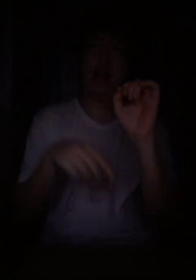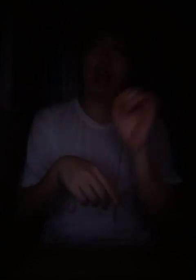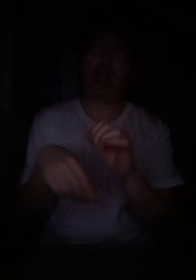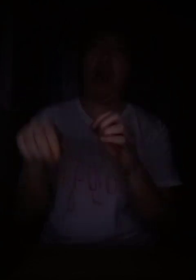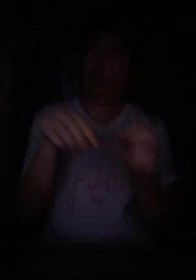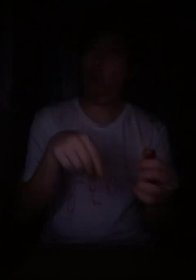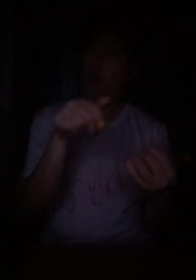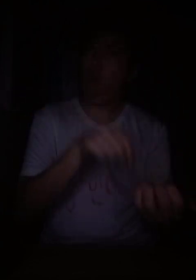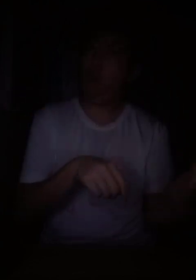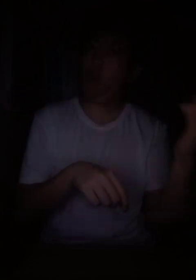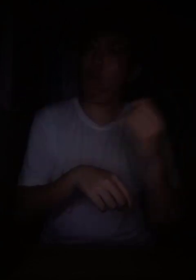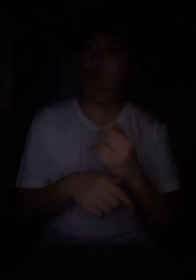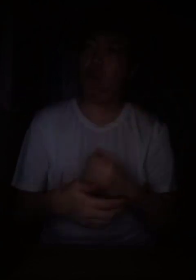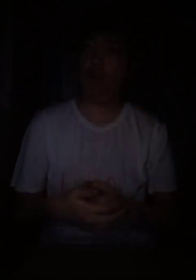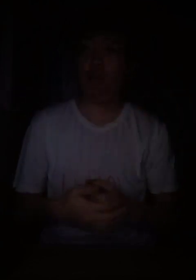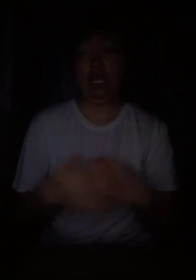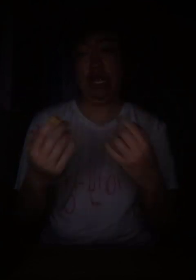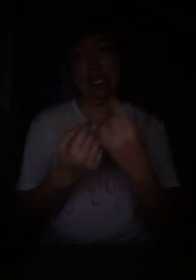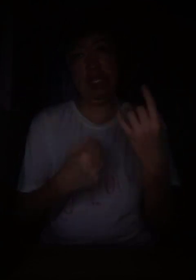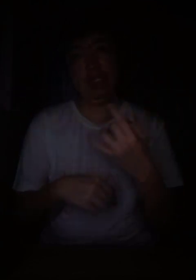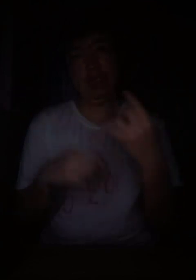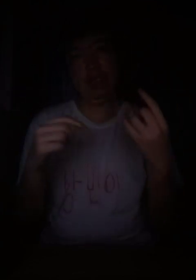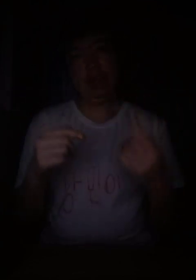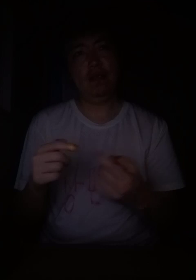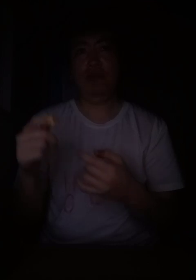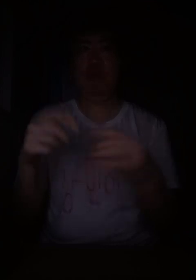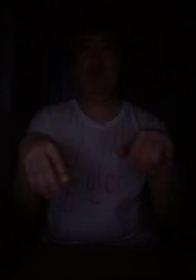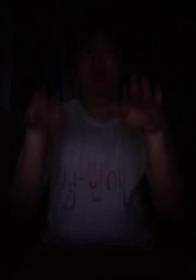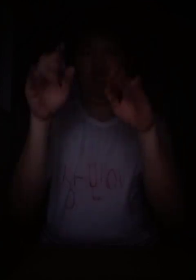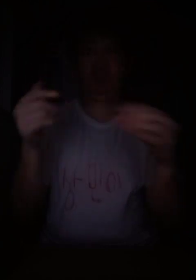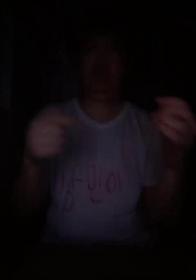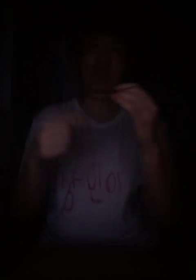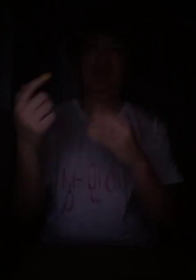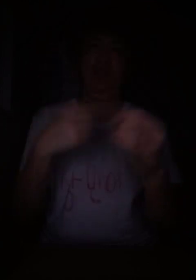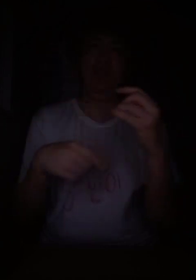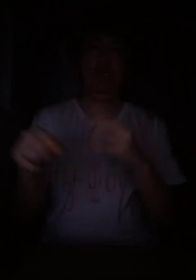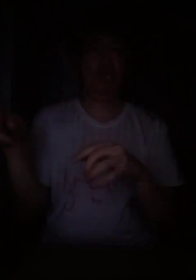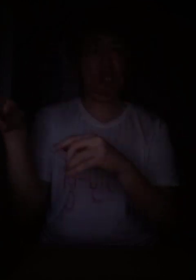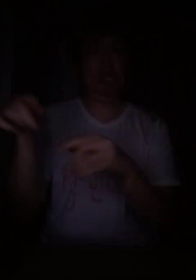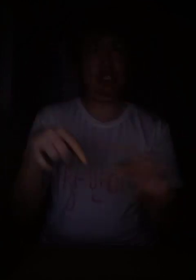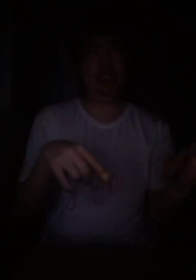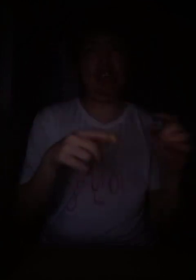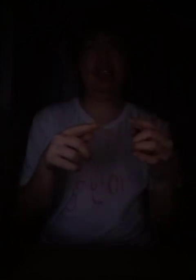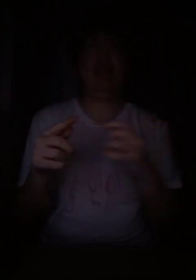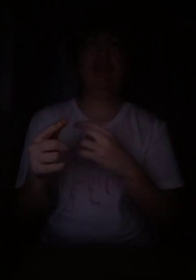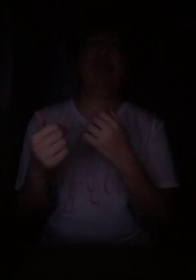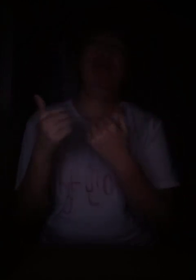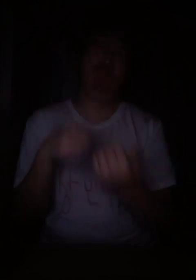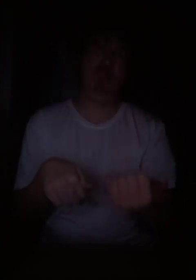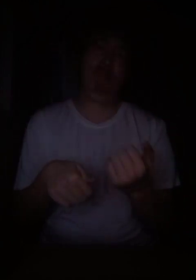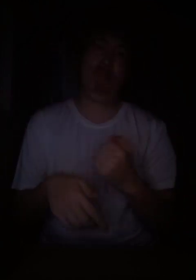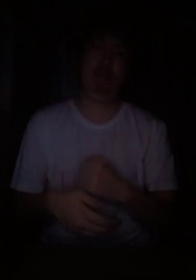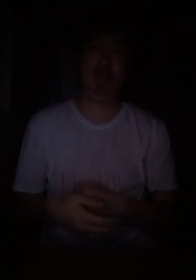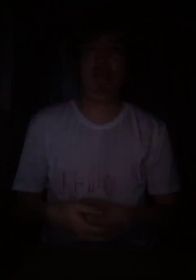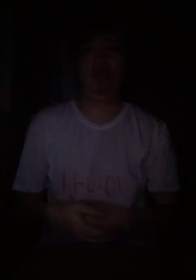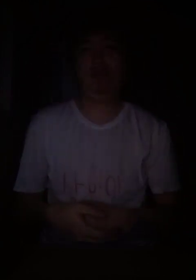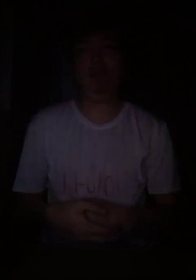숨졌고 대구에서는 60대 남성이 불어난 물살에 용로로 빨려 들어가 목숨을 잃었습니다. 충북